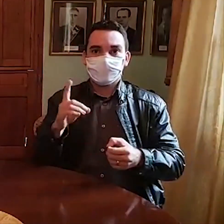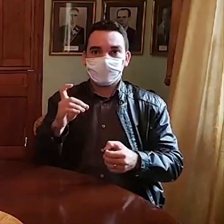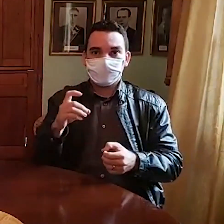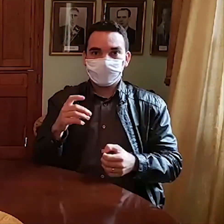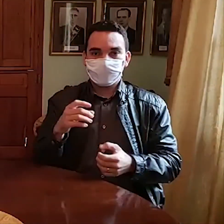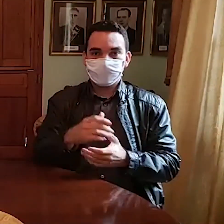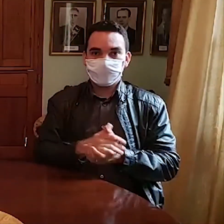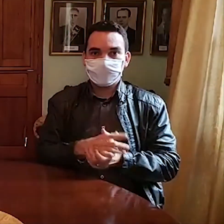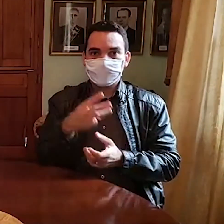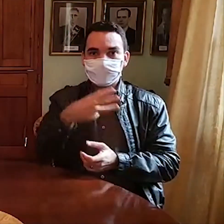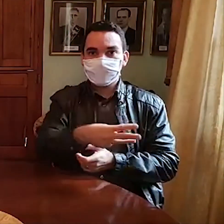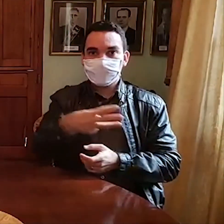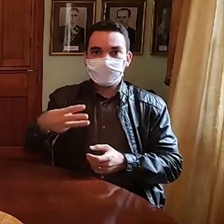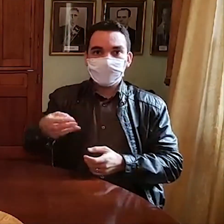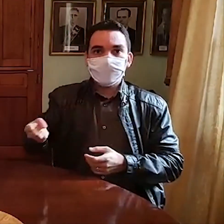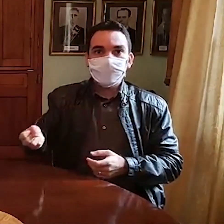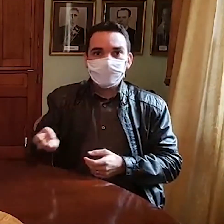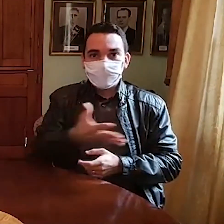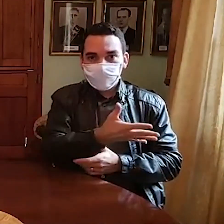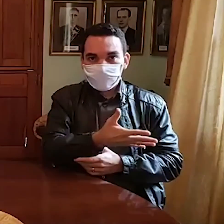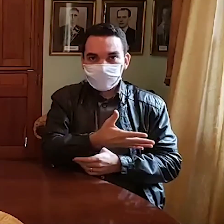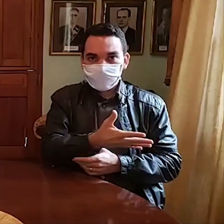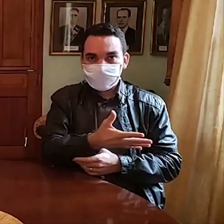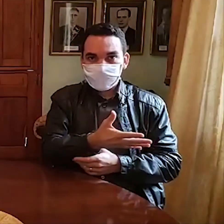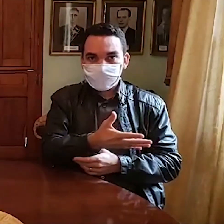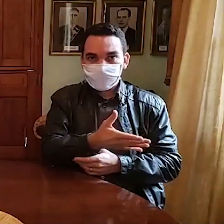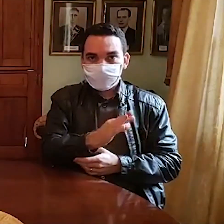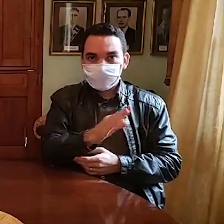33 novos casos em campo grande teve cinco gente